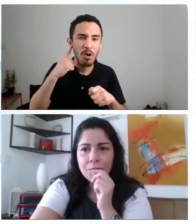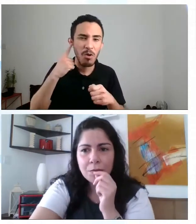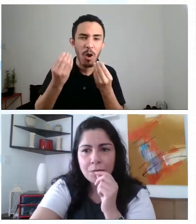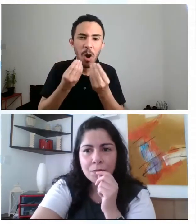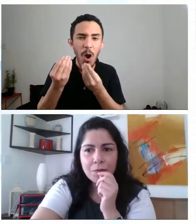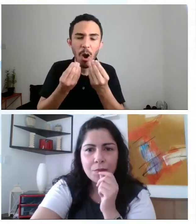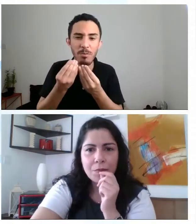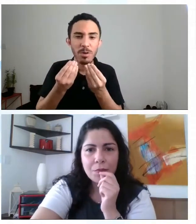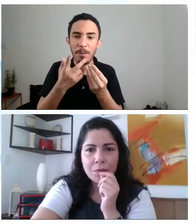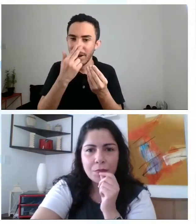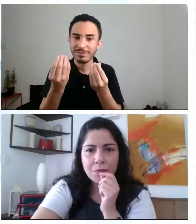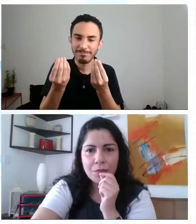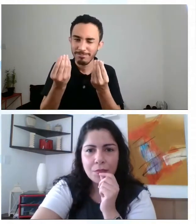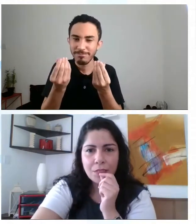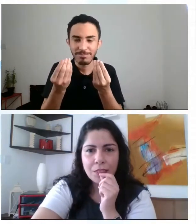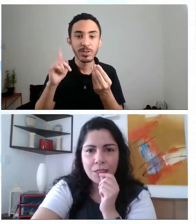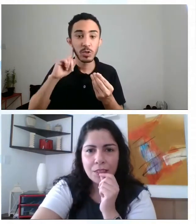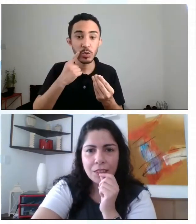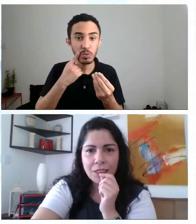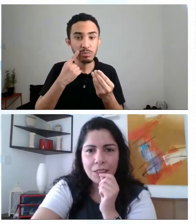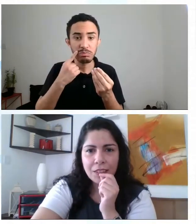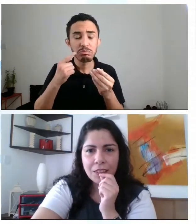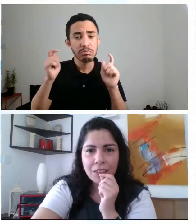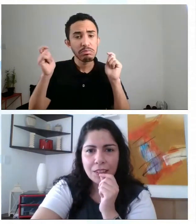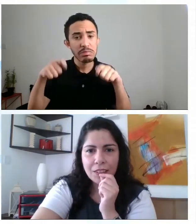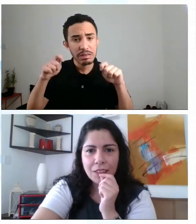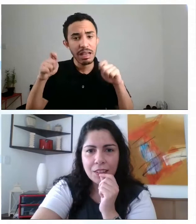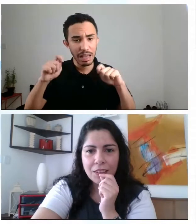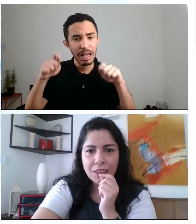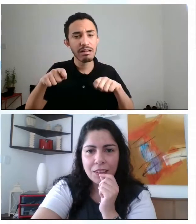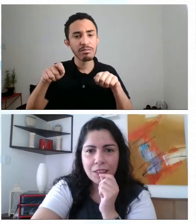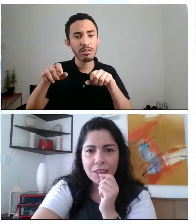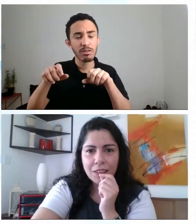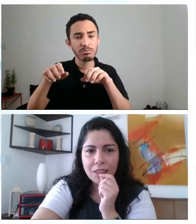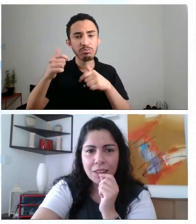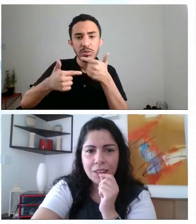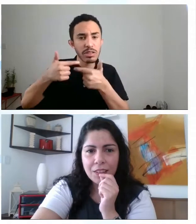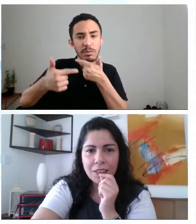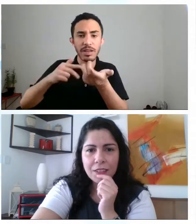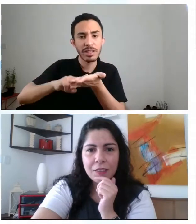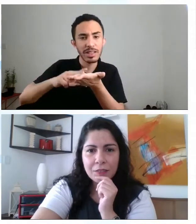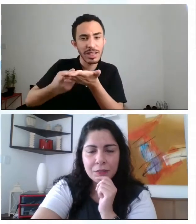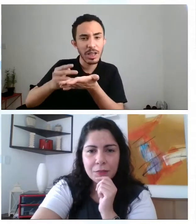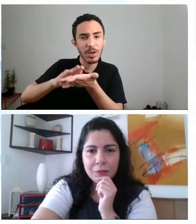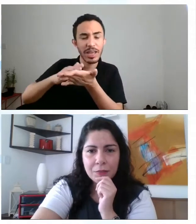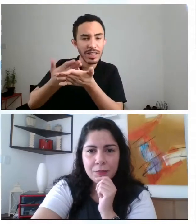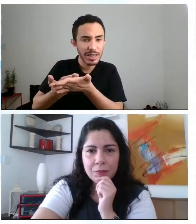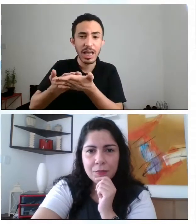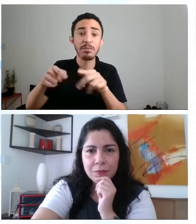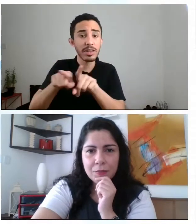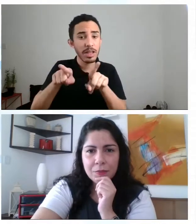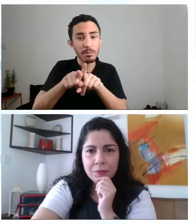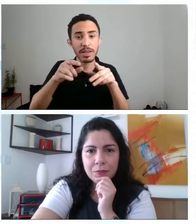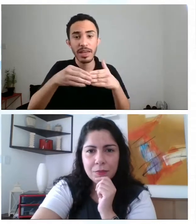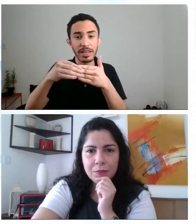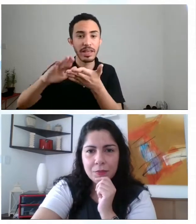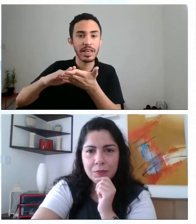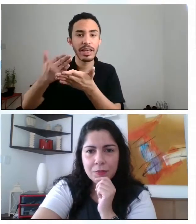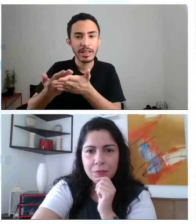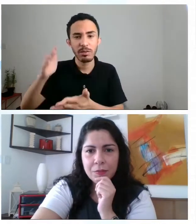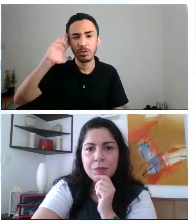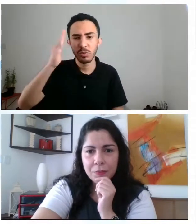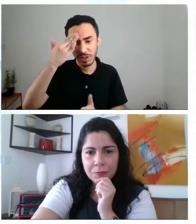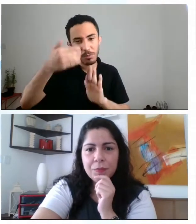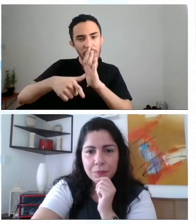com esse perfil, né? Surdos também podem trabalhar como tradutores, como intérpretes, como guia intérprete, né, para surdo cego, como a